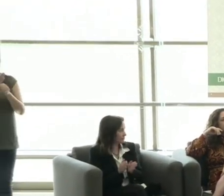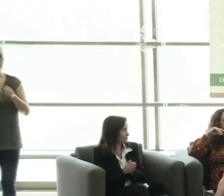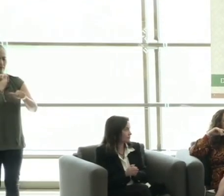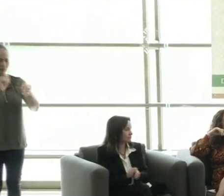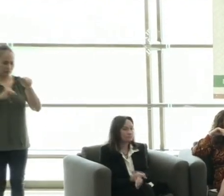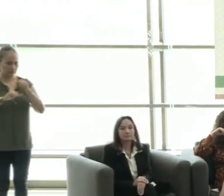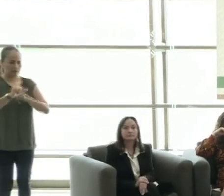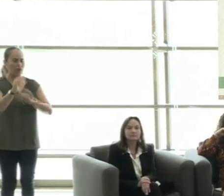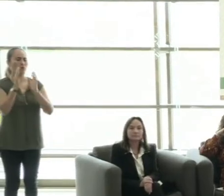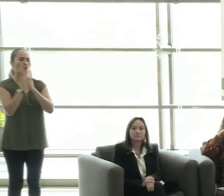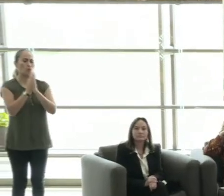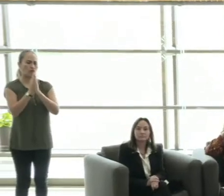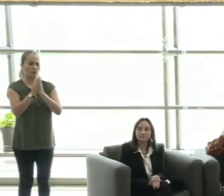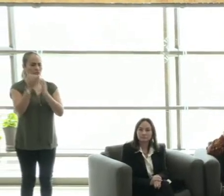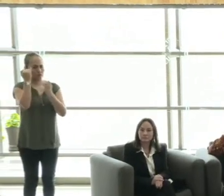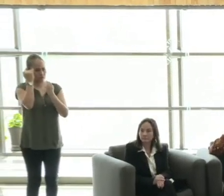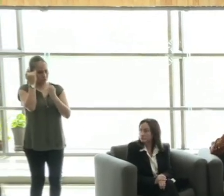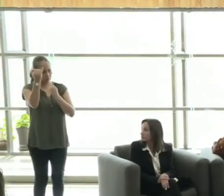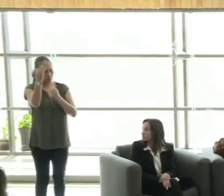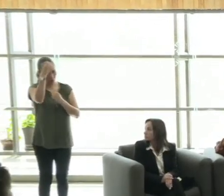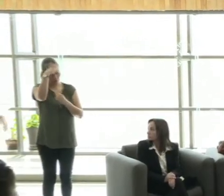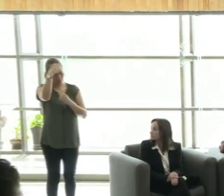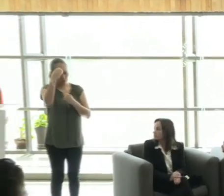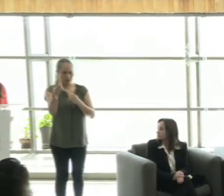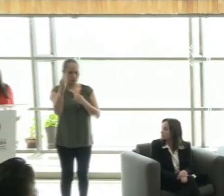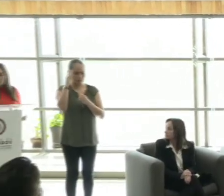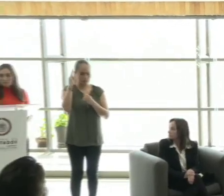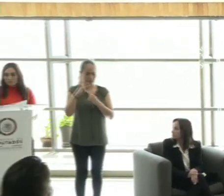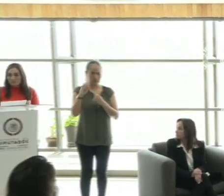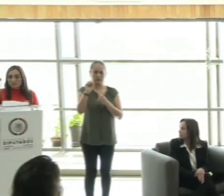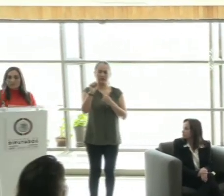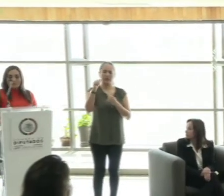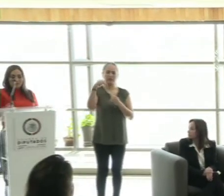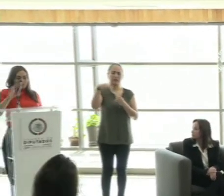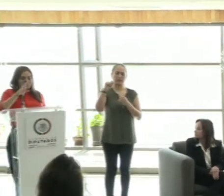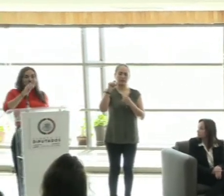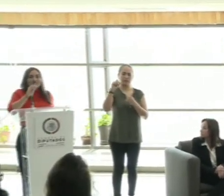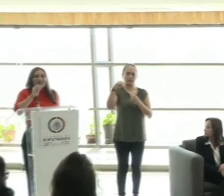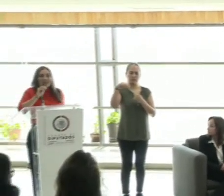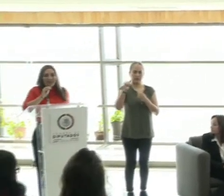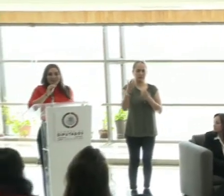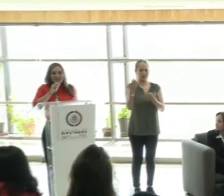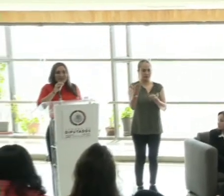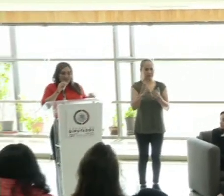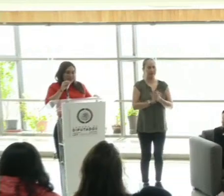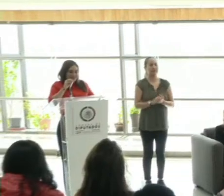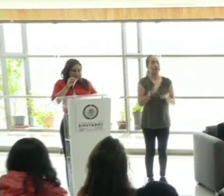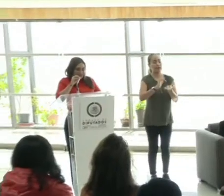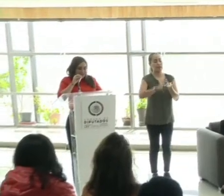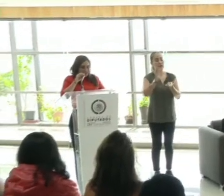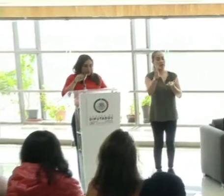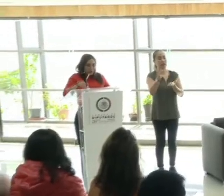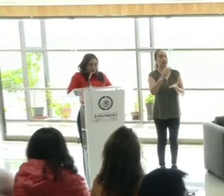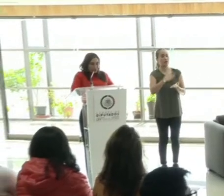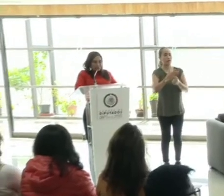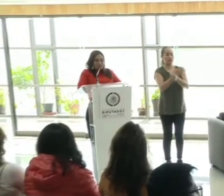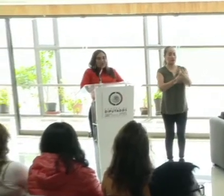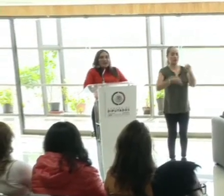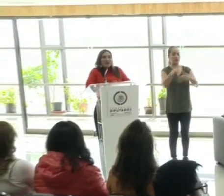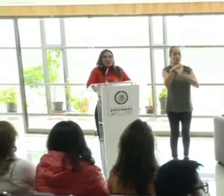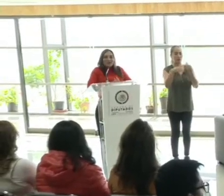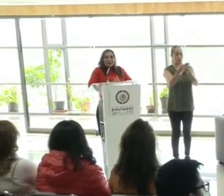Ahora sí los comentarios de la maestra Sandra Santana por favor gracias buenas tardes a todos